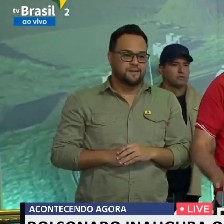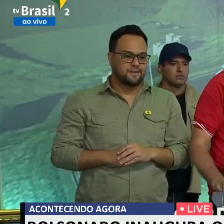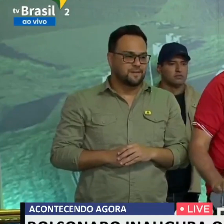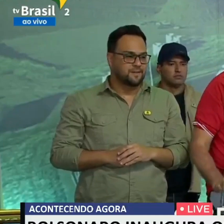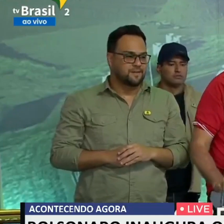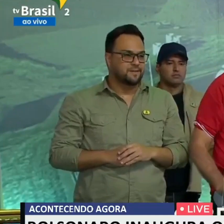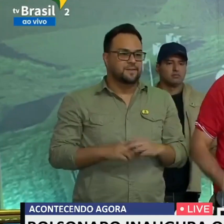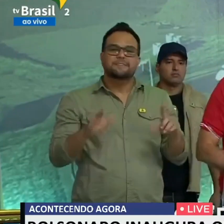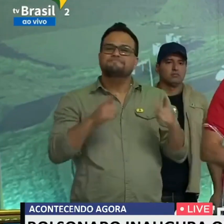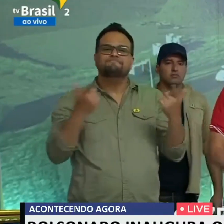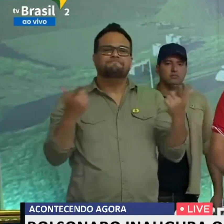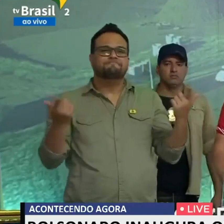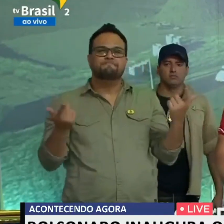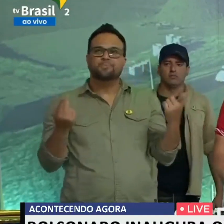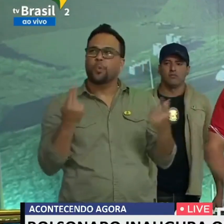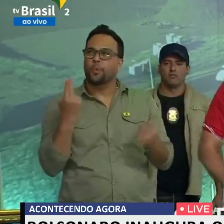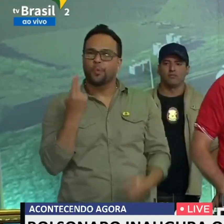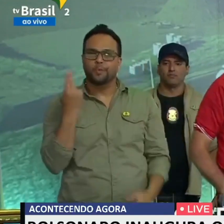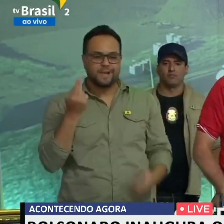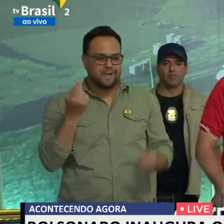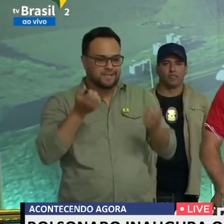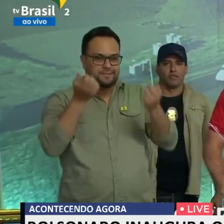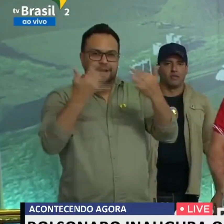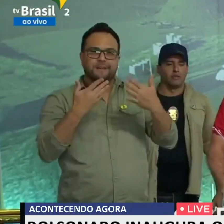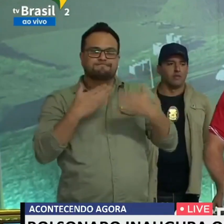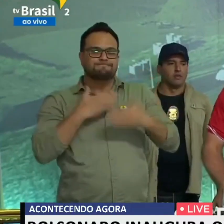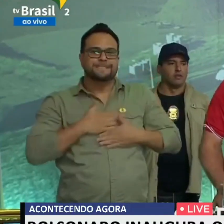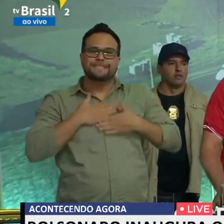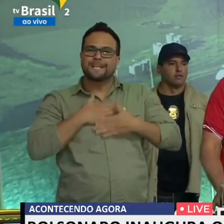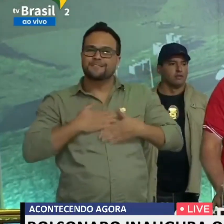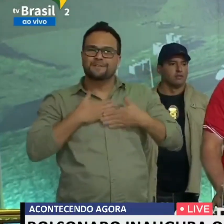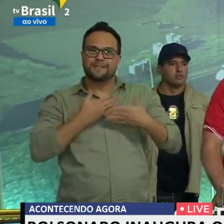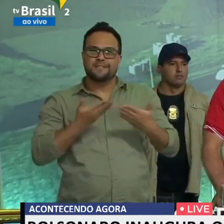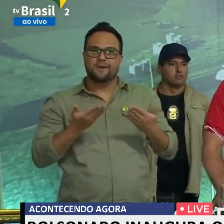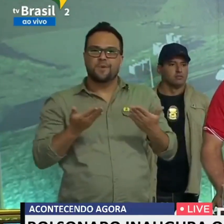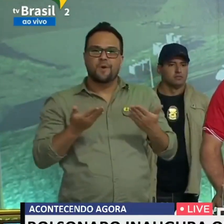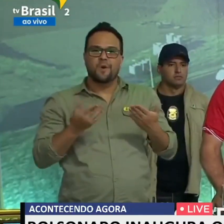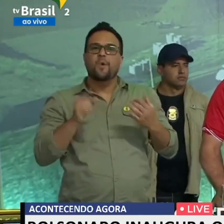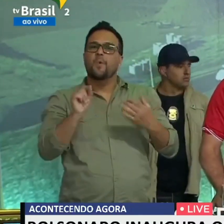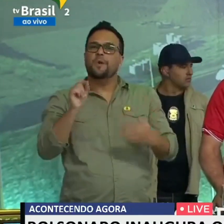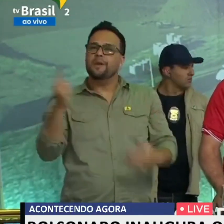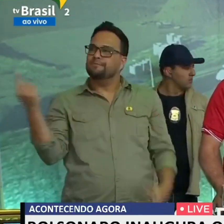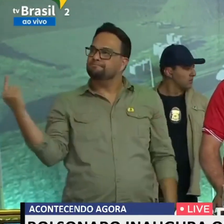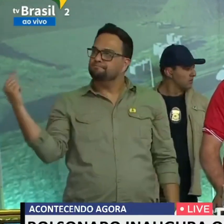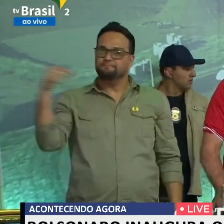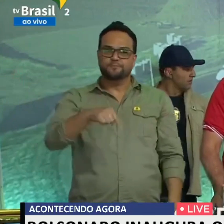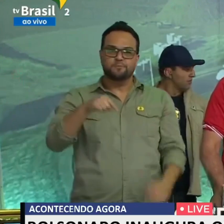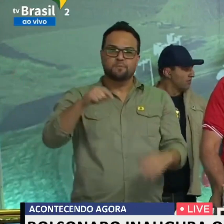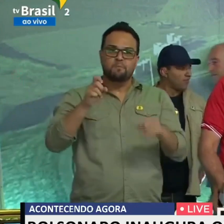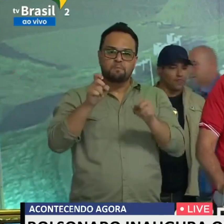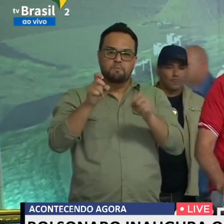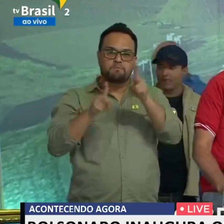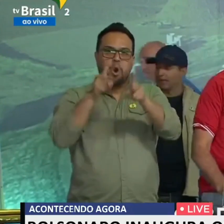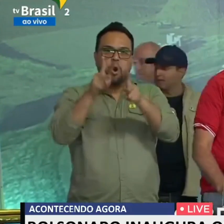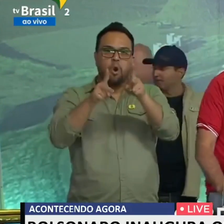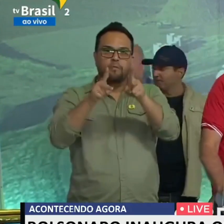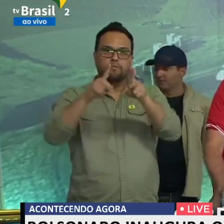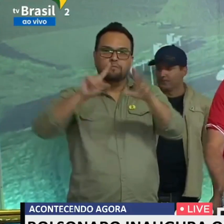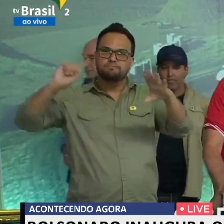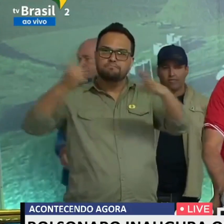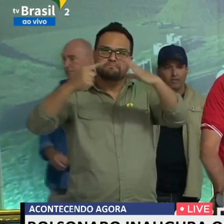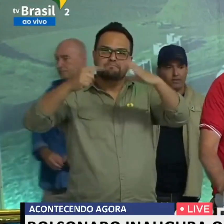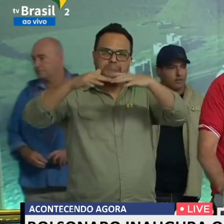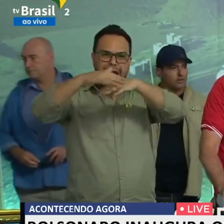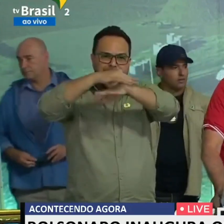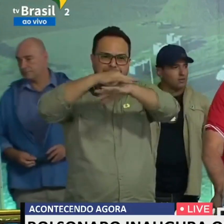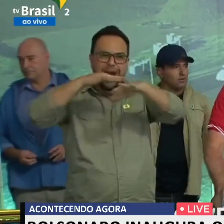Não tem satisfação maior do que aquela de estar no meio de vocês e ser bem recebido.